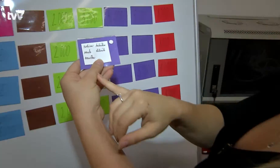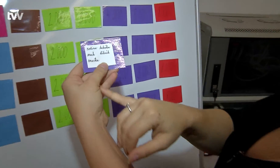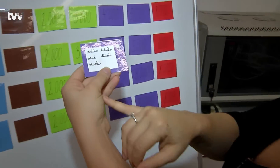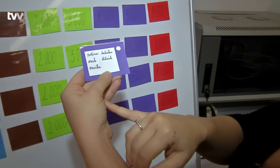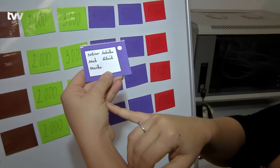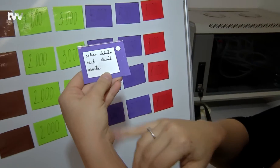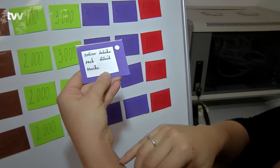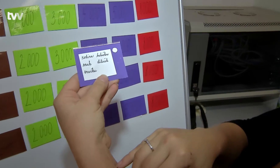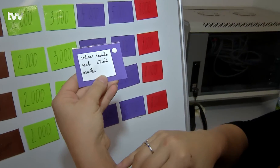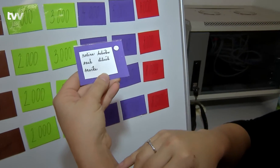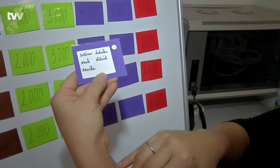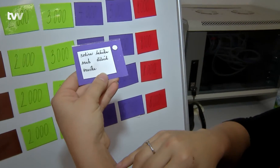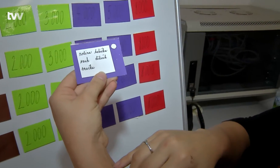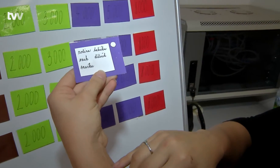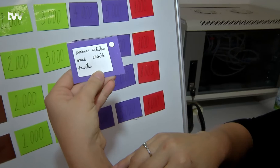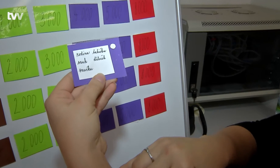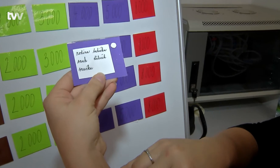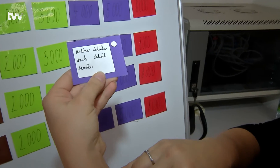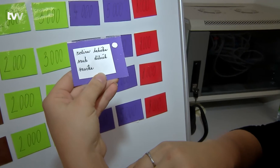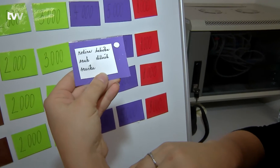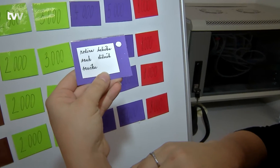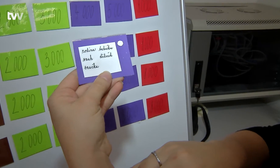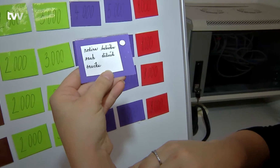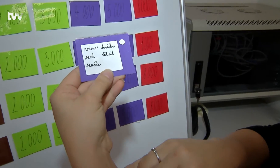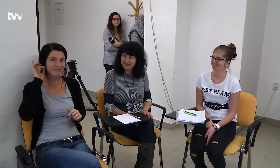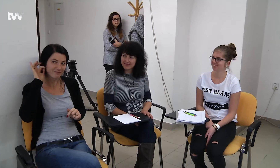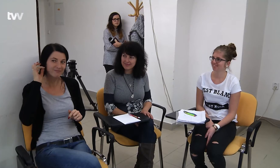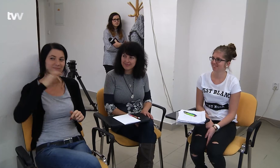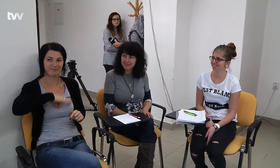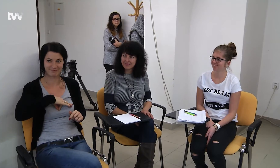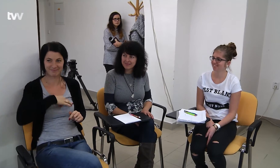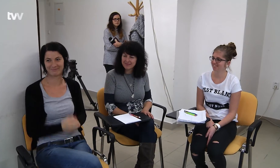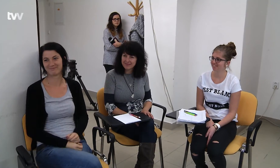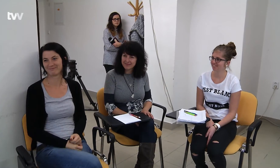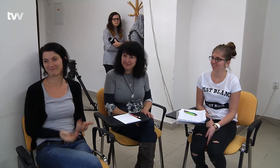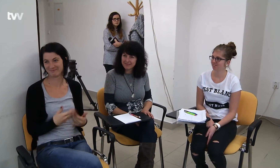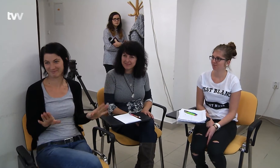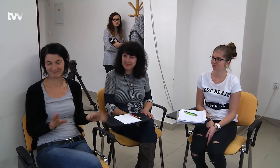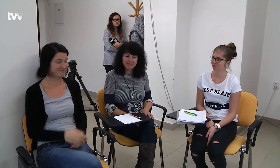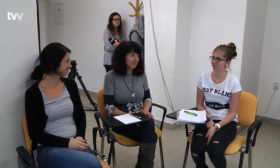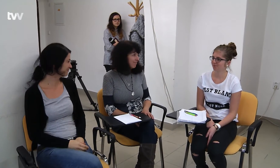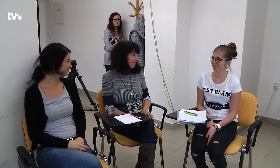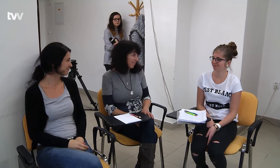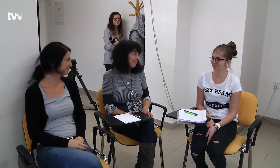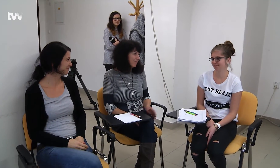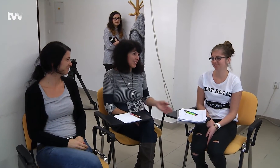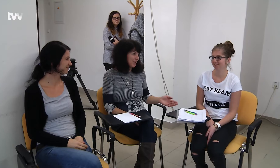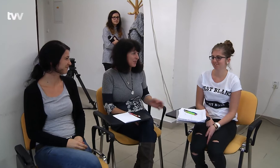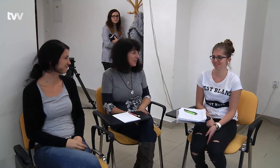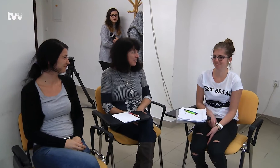jsme přeložili rodinu, vnuk, vnučku. Žďárským kurzem prošlo na 60 lidí. Nejmladší účastnici bylo